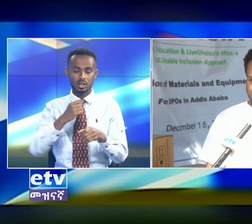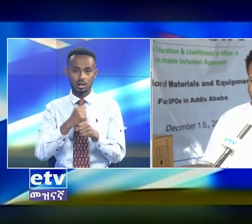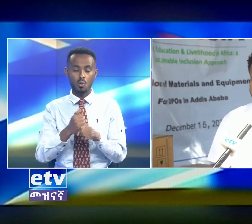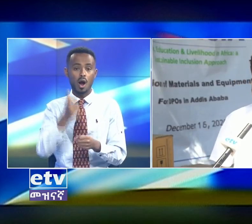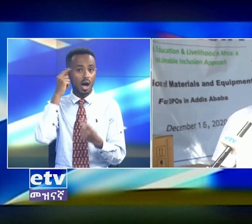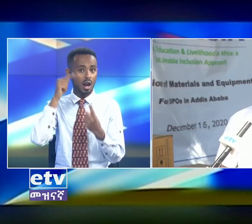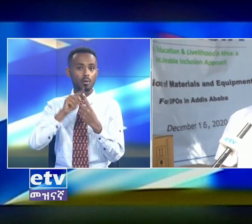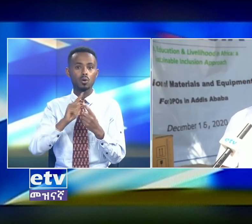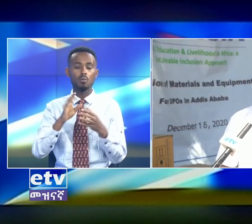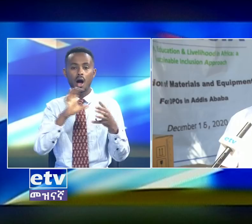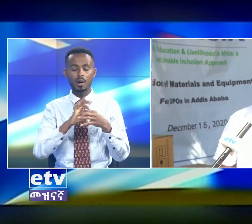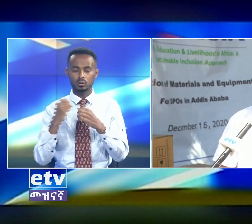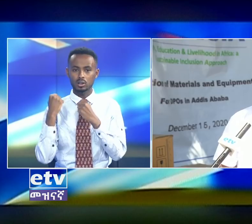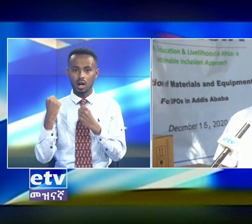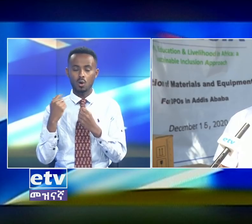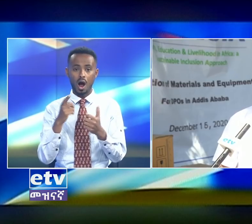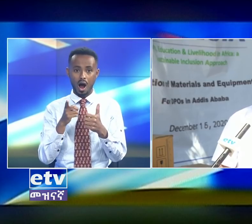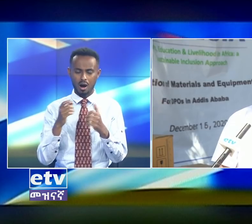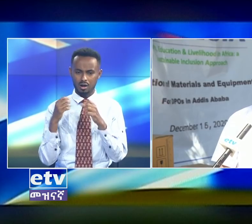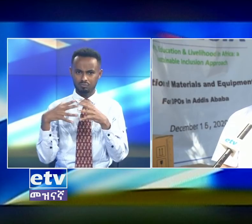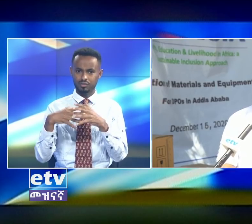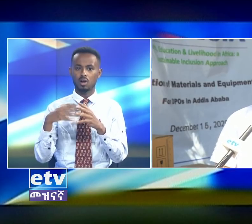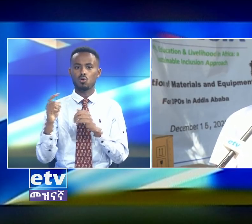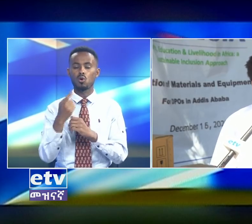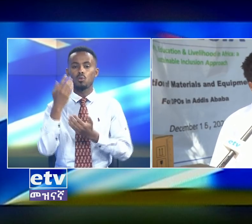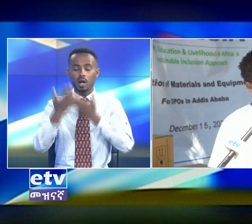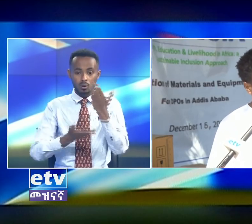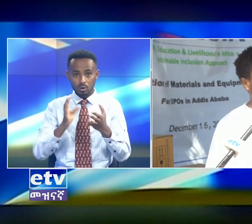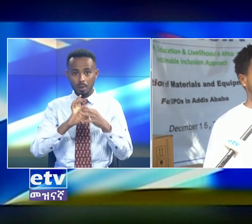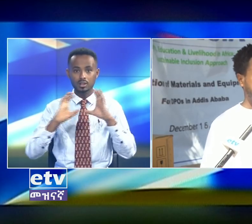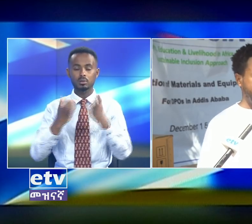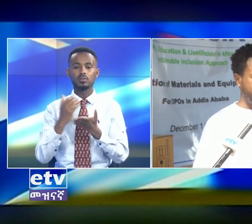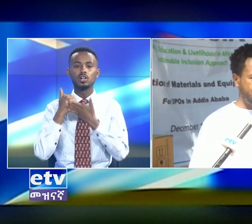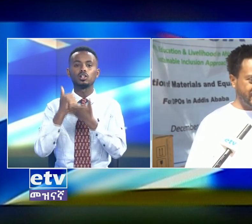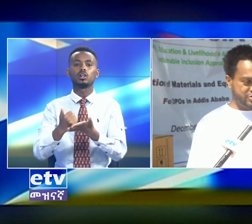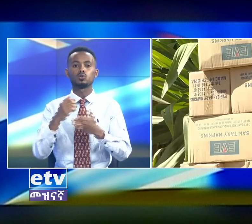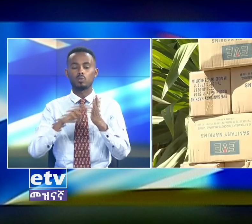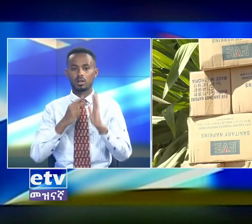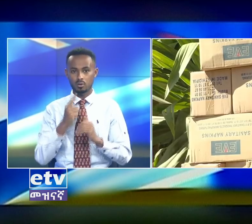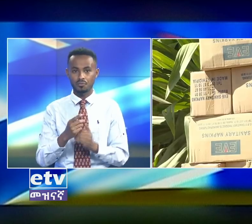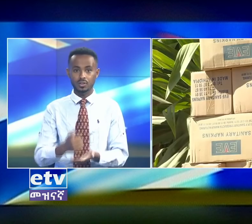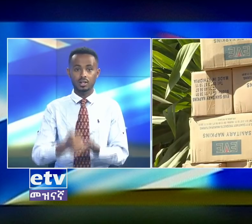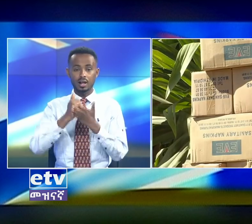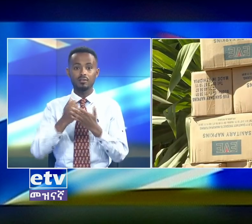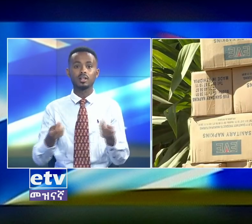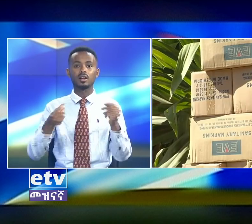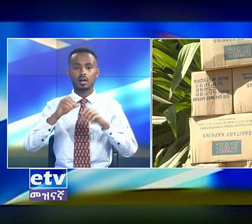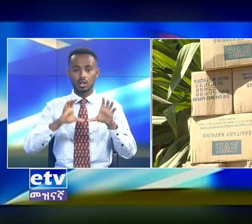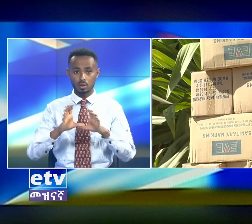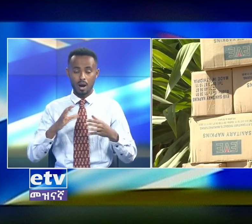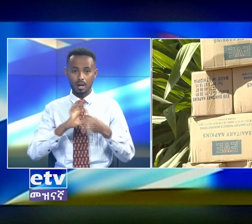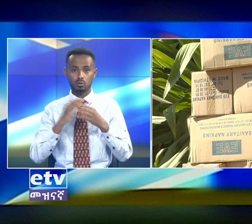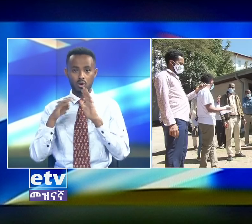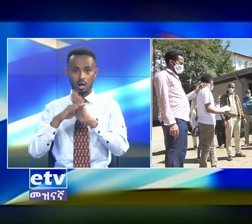አላማው ምንድነው? ማህበራው ተጠናክሮ አንድ ሆኖ የሚያገለግሉት ማህበረሰብ ክፍል እንዲደርሱ ማድረግ ነው ማለት ነው። ድጋፍ የተበረከተላቸው